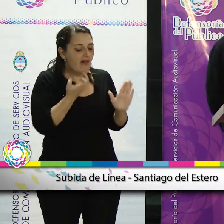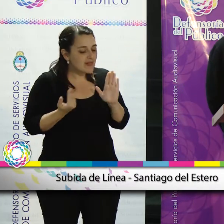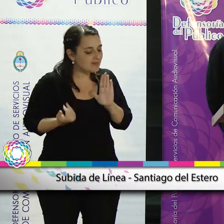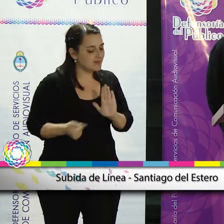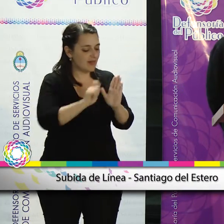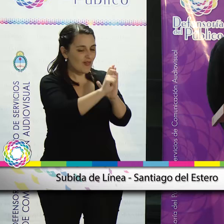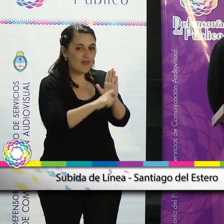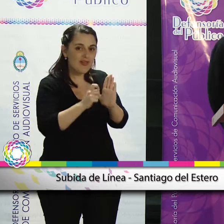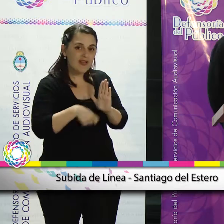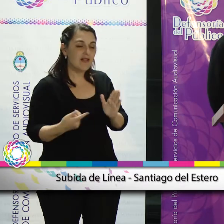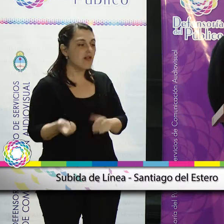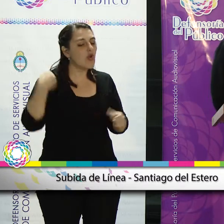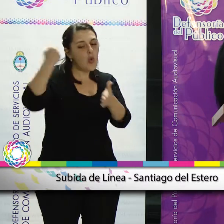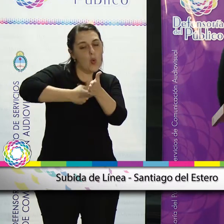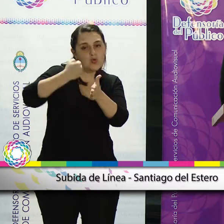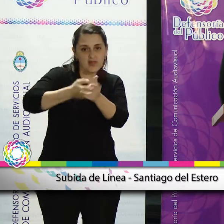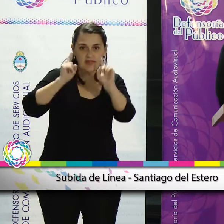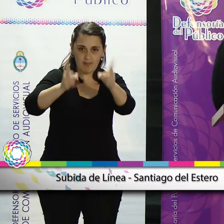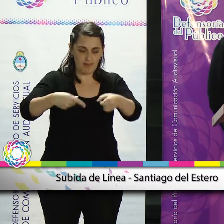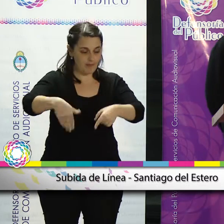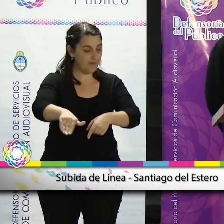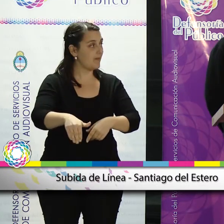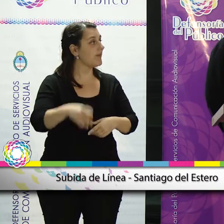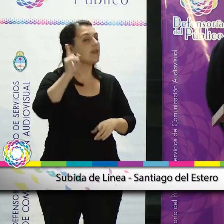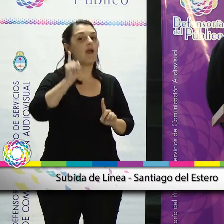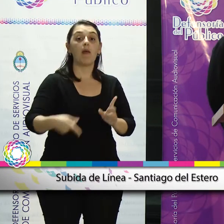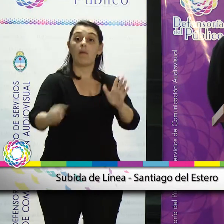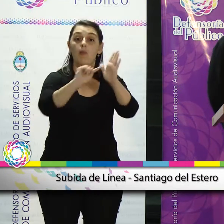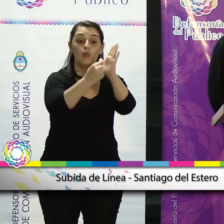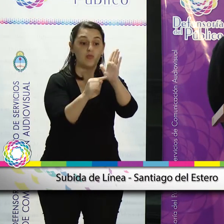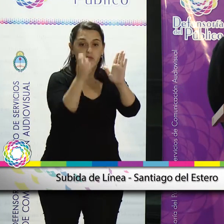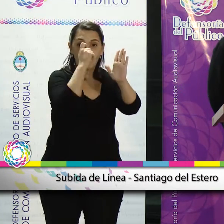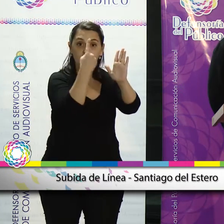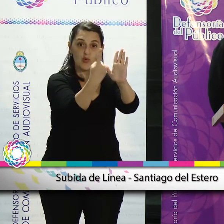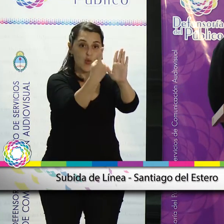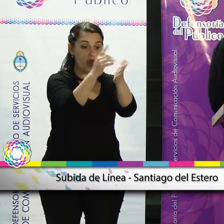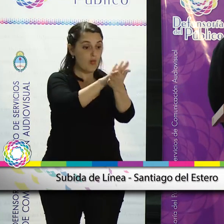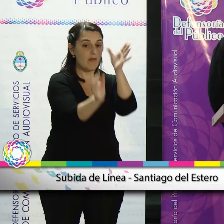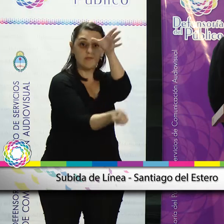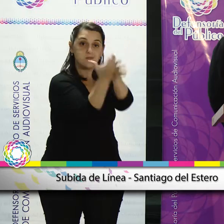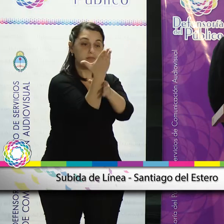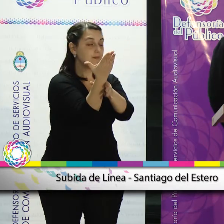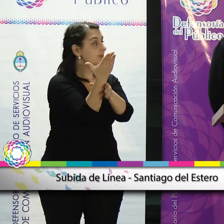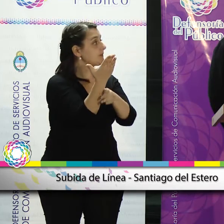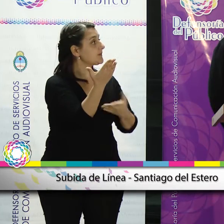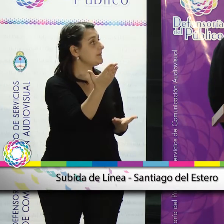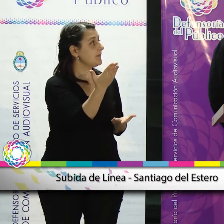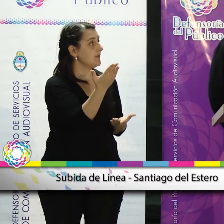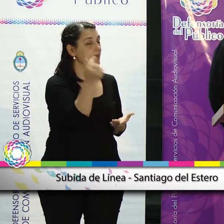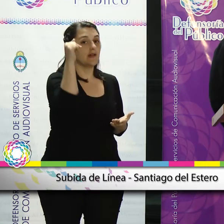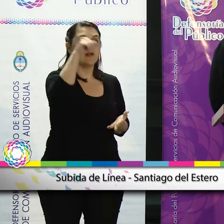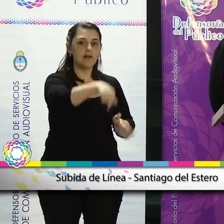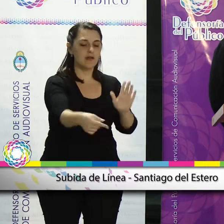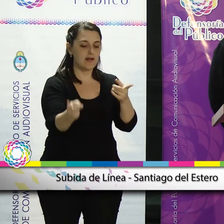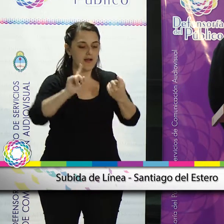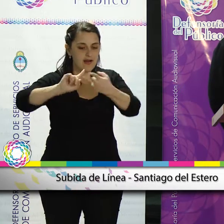es que luchemos también por otra cosa los nuevos 21 puntos esto ya lo has mencionado tiene en cuenta la legislación